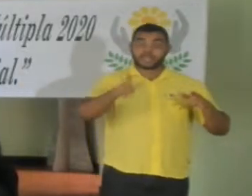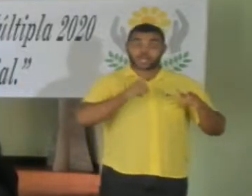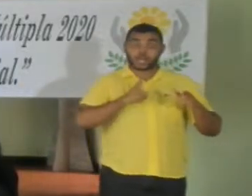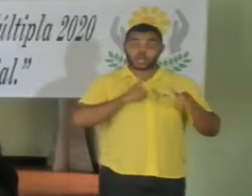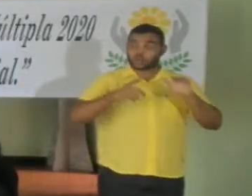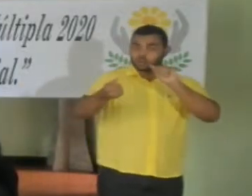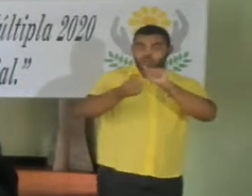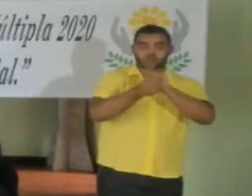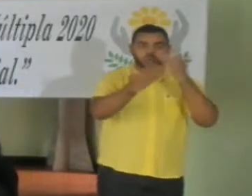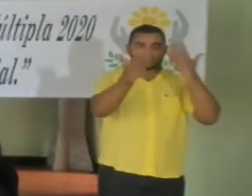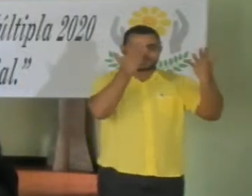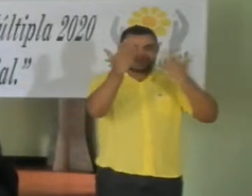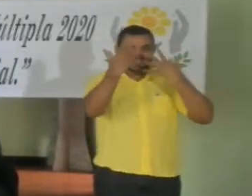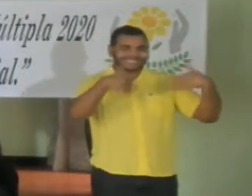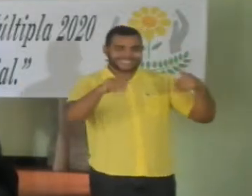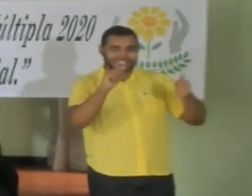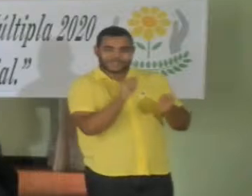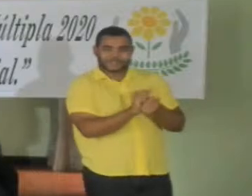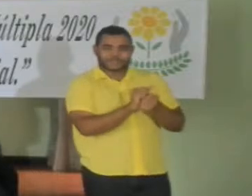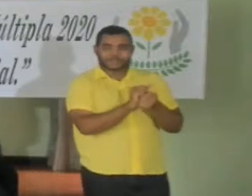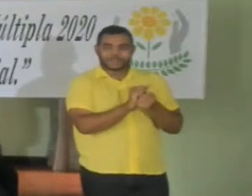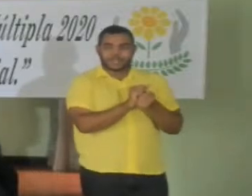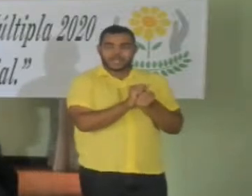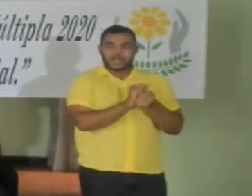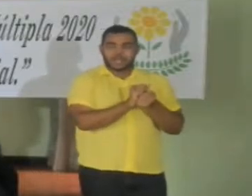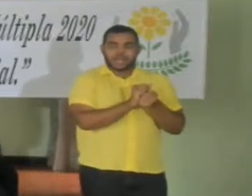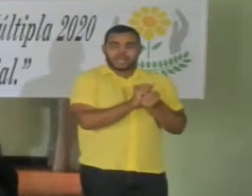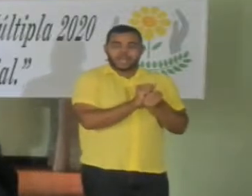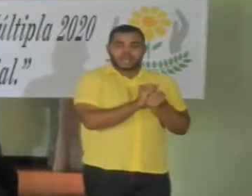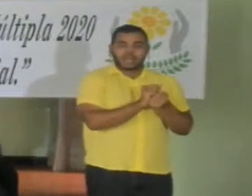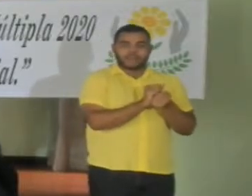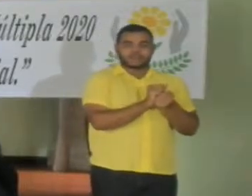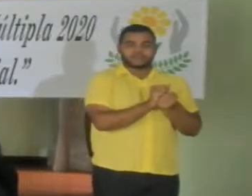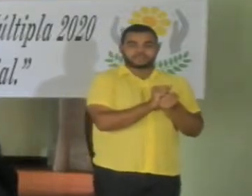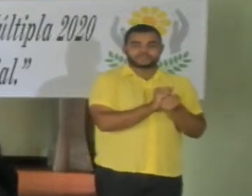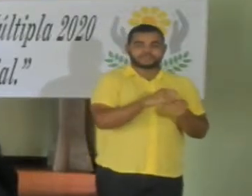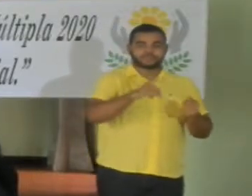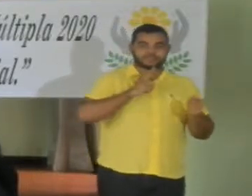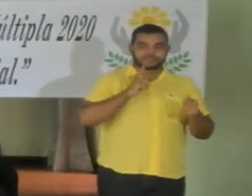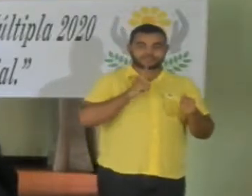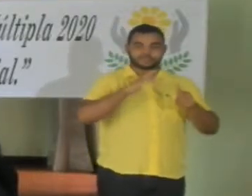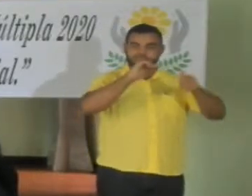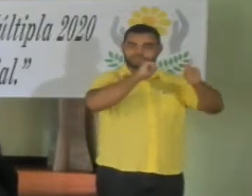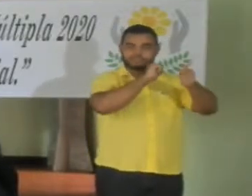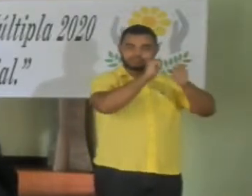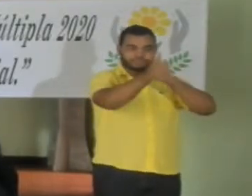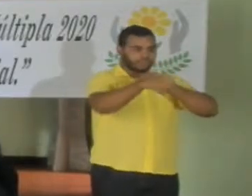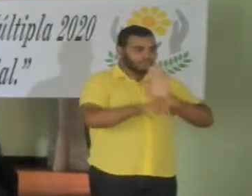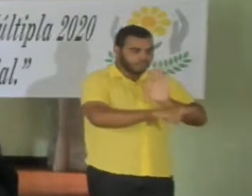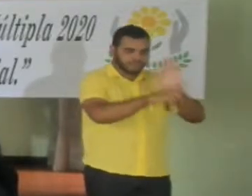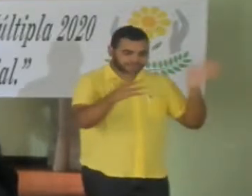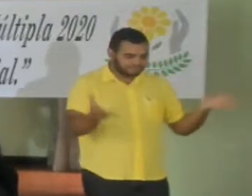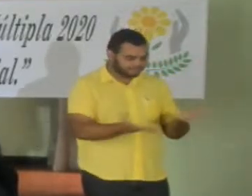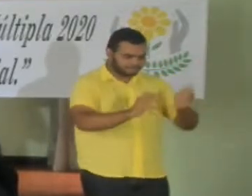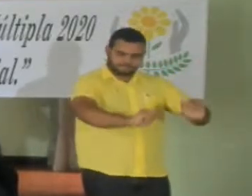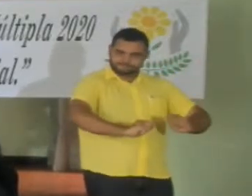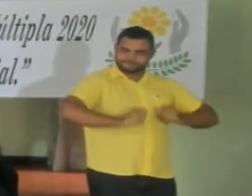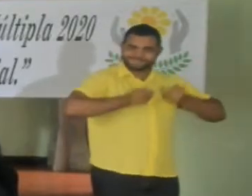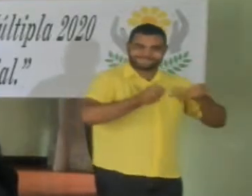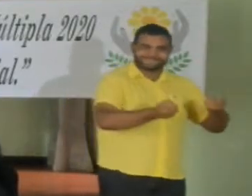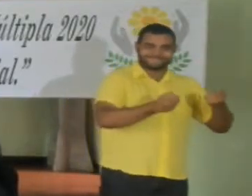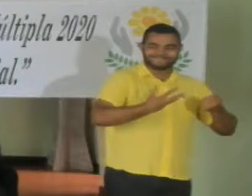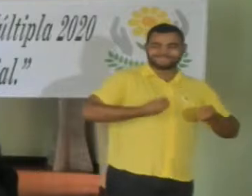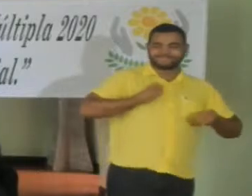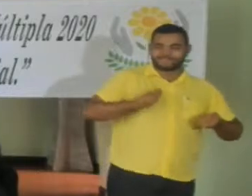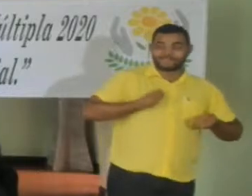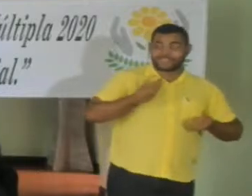psicólogo, mas a gente, por um histórico que a gente tem no esporte, A gente faz esse trabalho de empoderamento com eles, né? Vocês